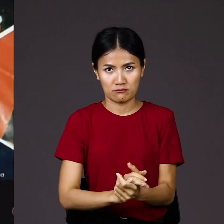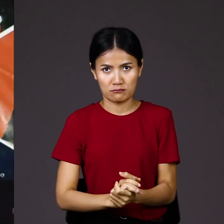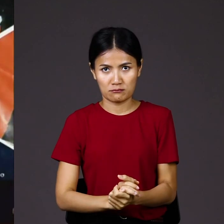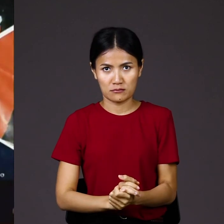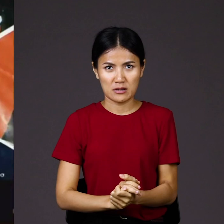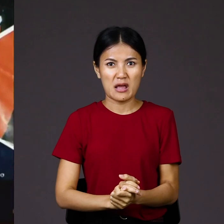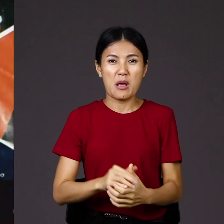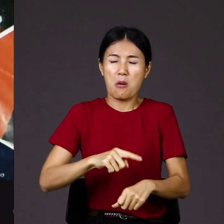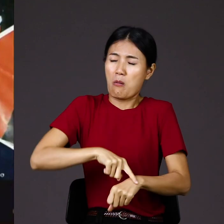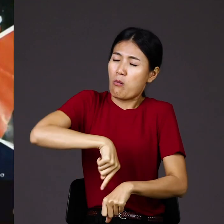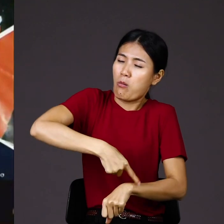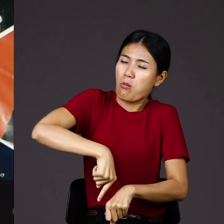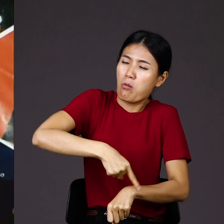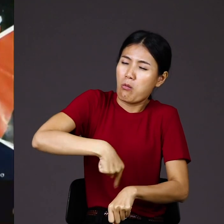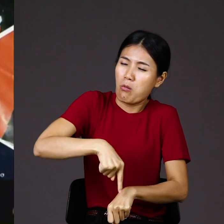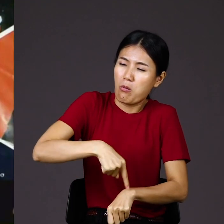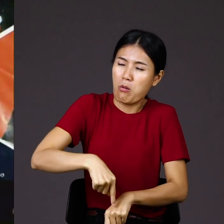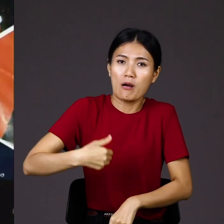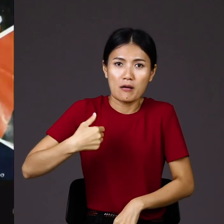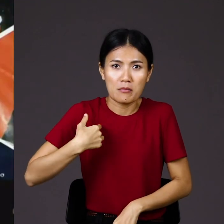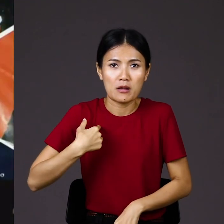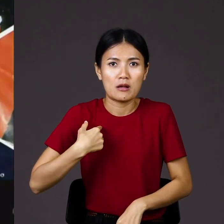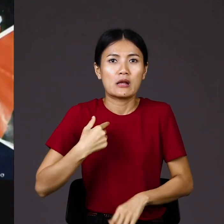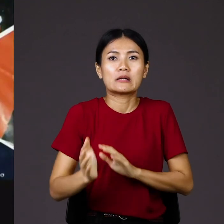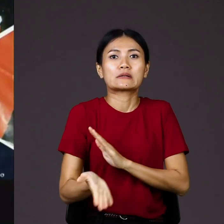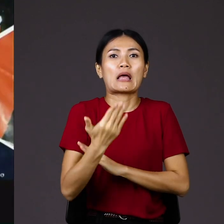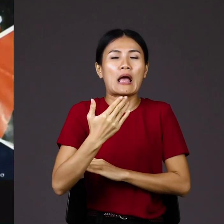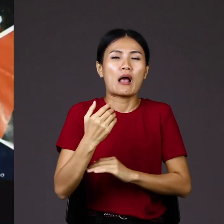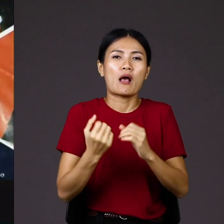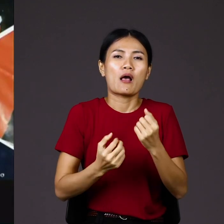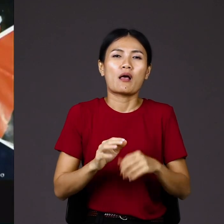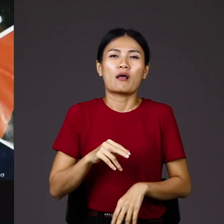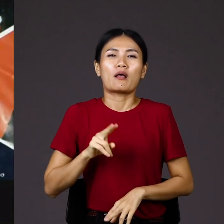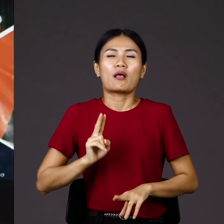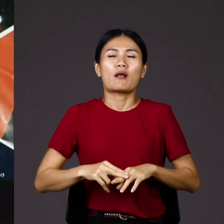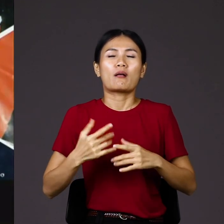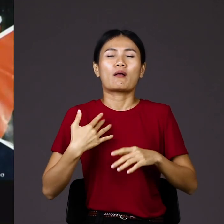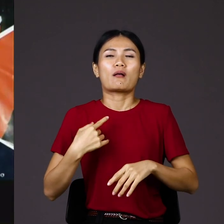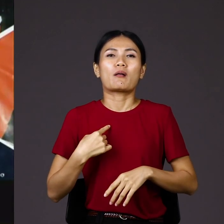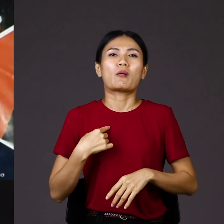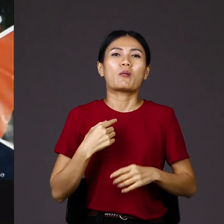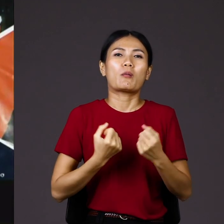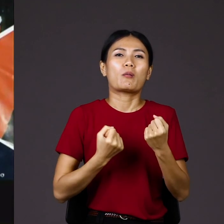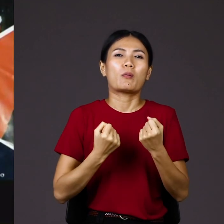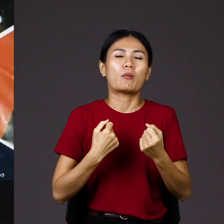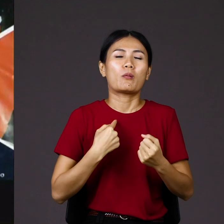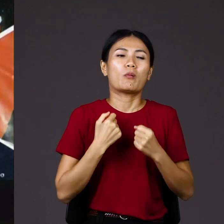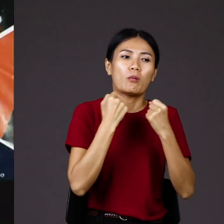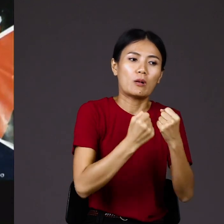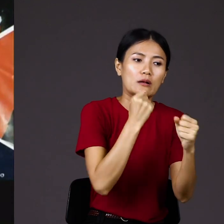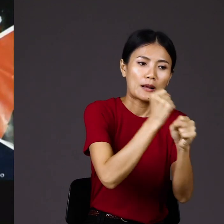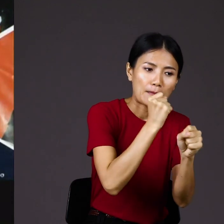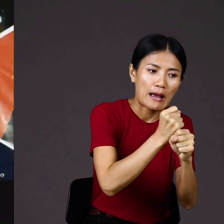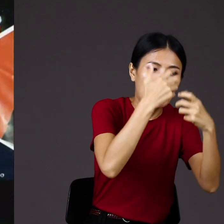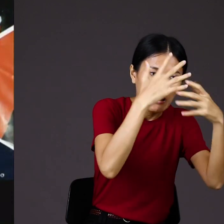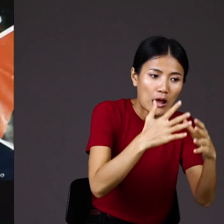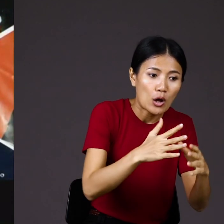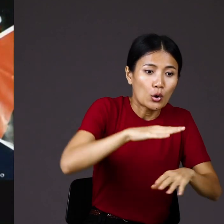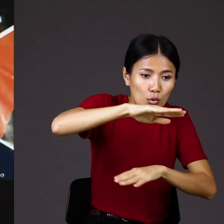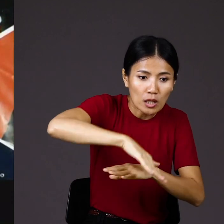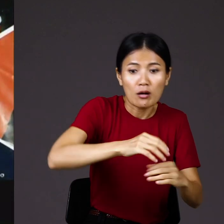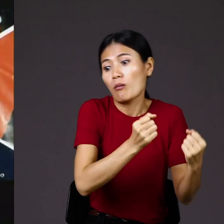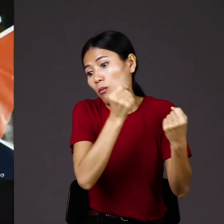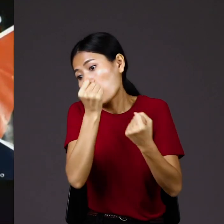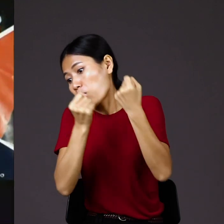งเทพแต่ละคนเสียเวลาเดินทางเท่าไหร่เข้ากรุงเทพเพื่อทำงานตอนเช้าและเดินทางกลับบ้านตอนเย็นหมู่บ้านจัดสรรที่ขึ้